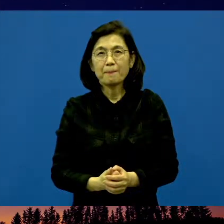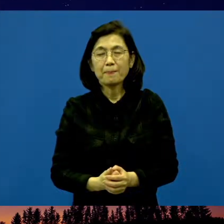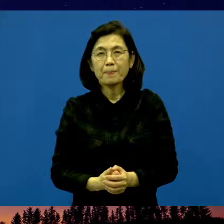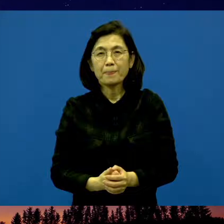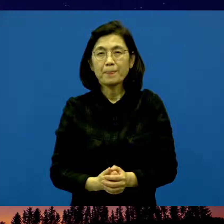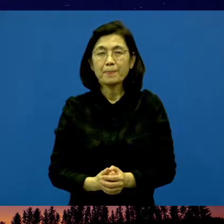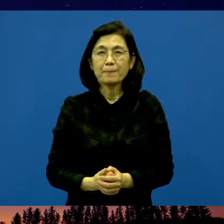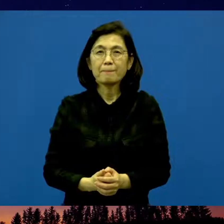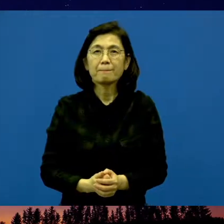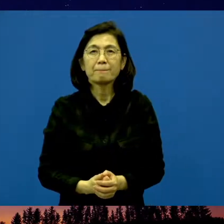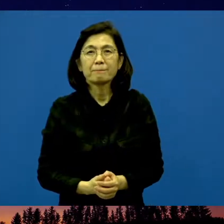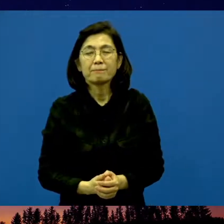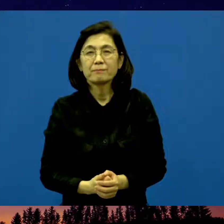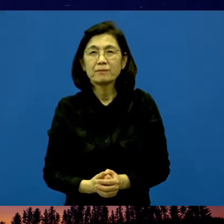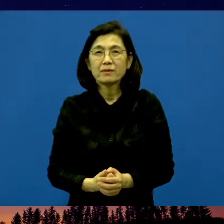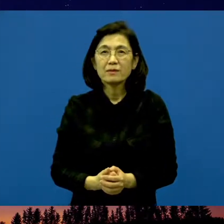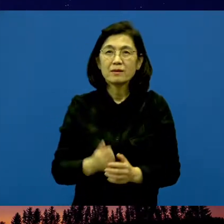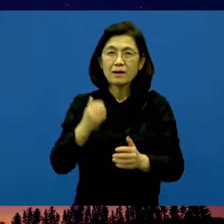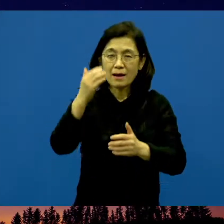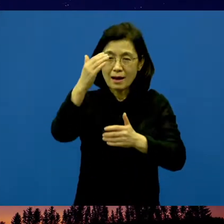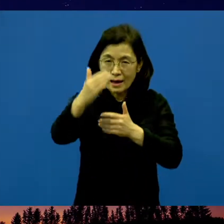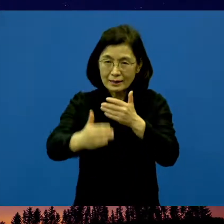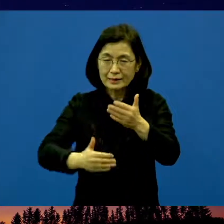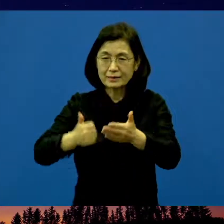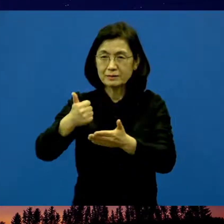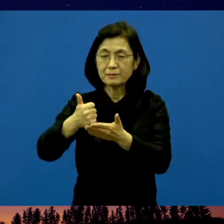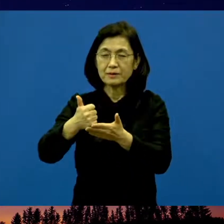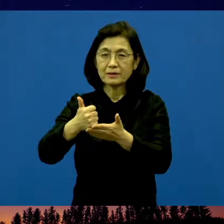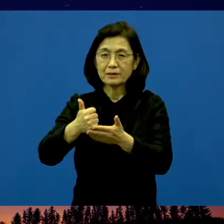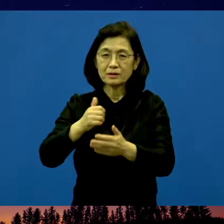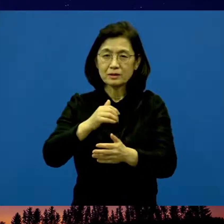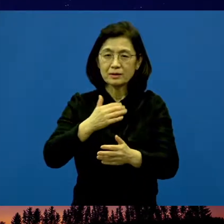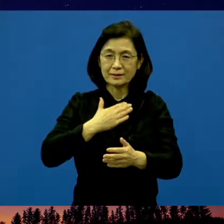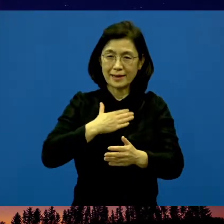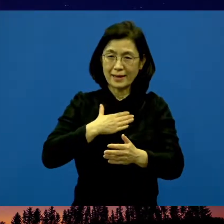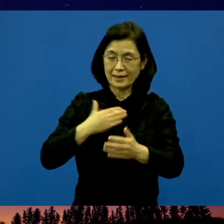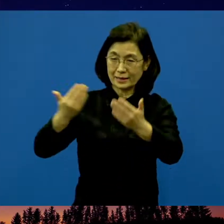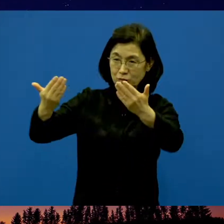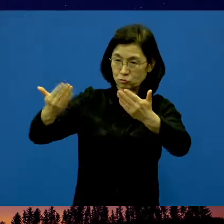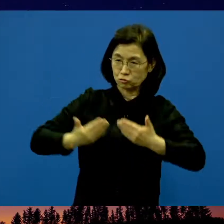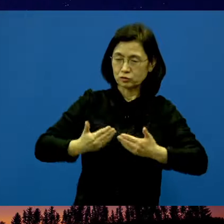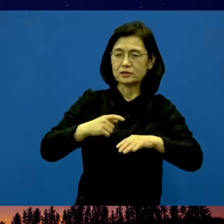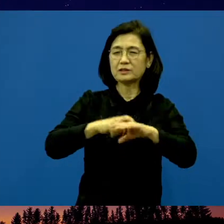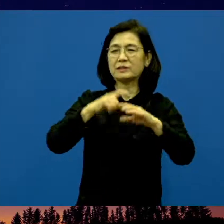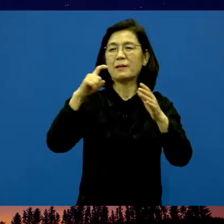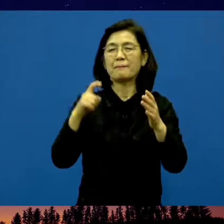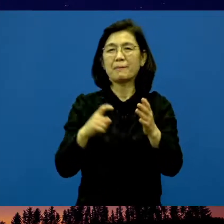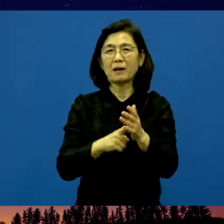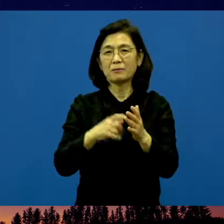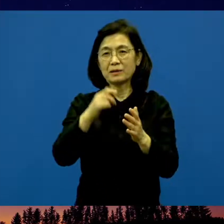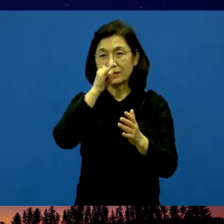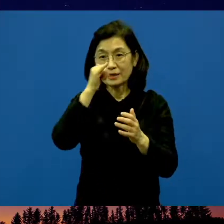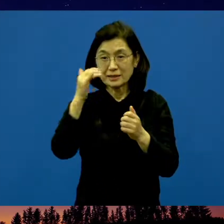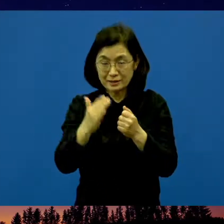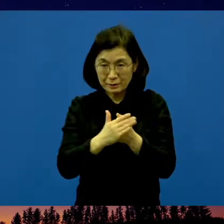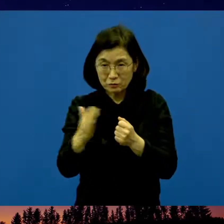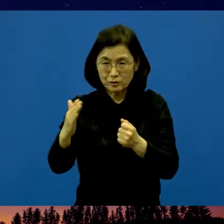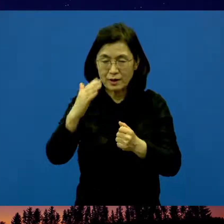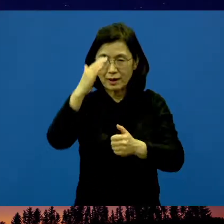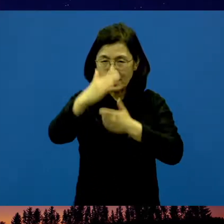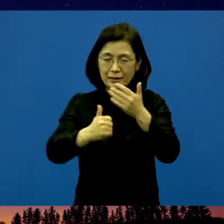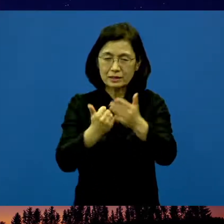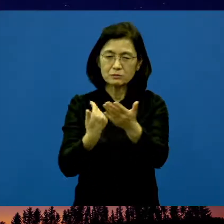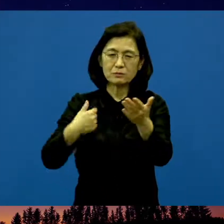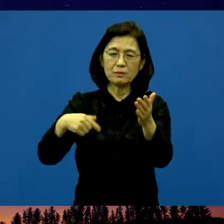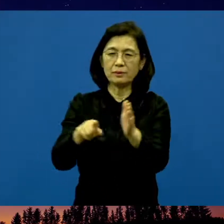오늘 우리에게 난 게 아니고 하나님이 우리에게 주신 마음이에요. 하나님을 위해 살고 싶다. 어떤 때는